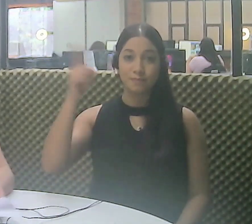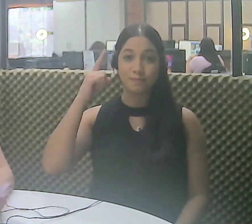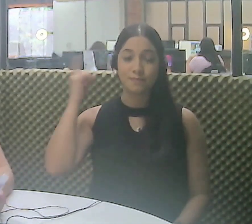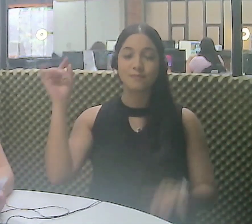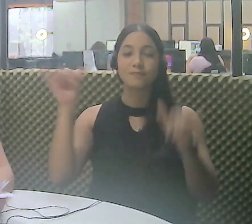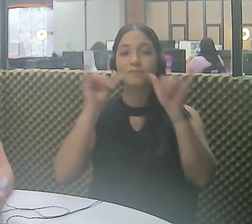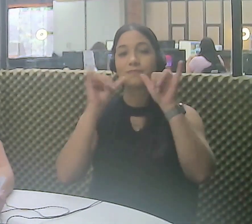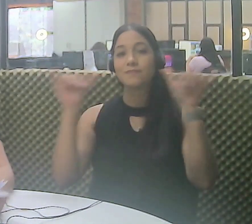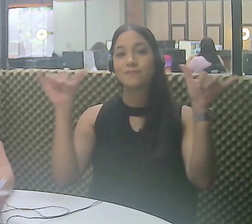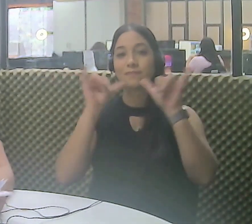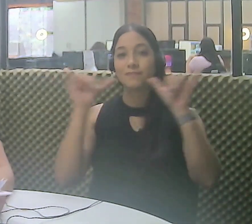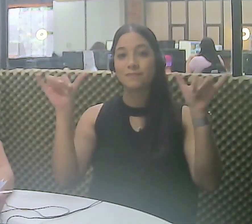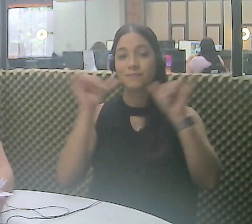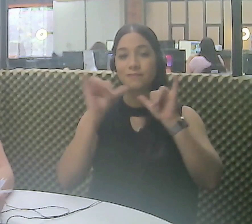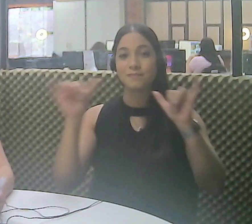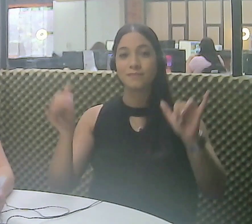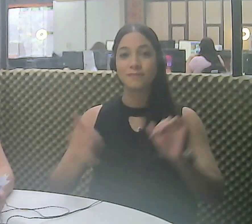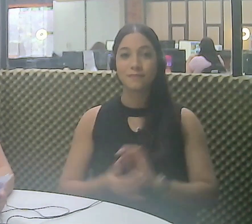Giro de